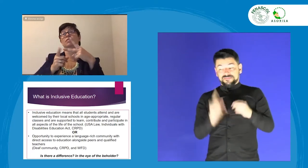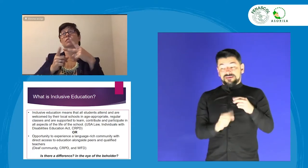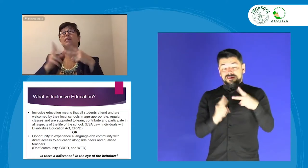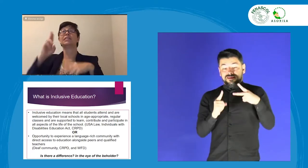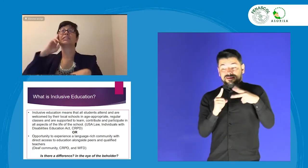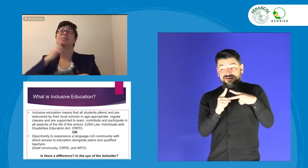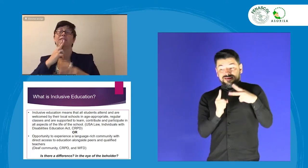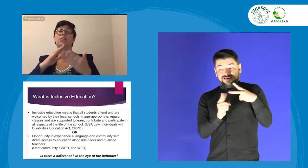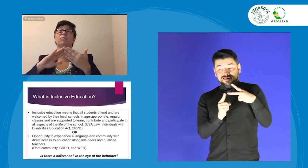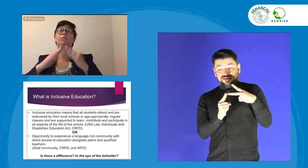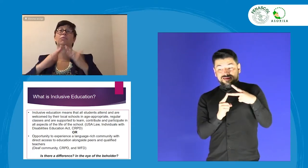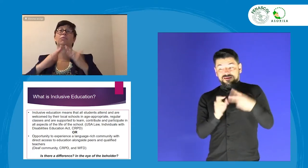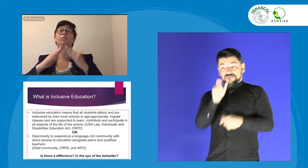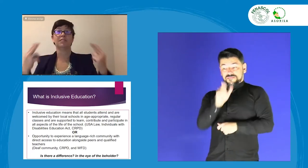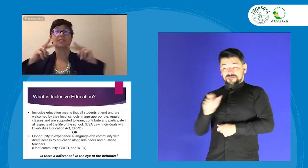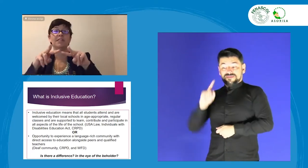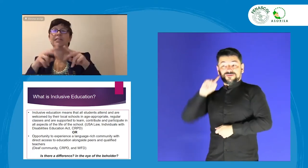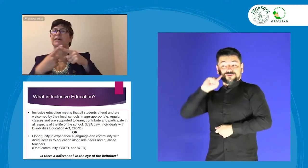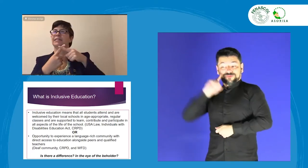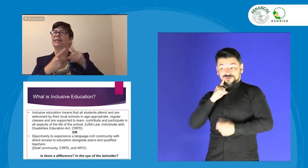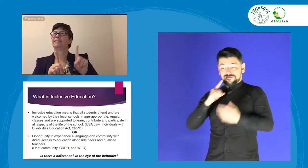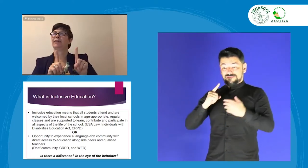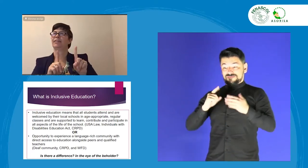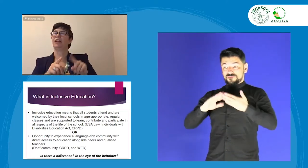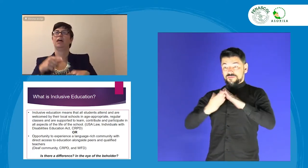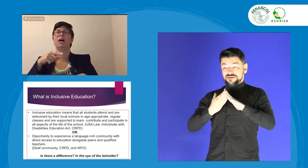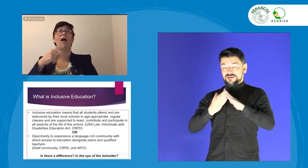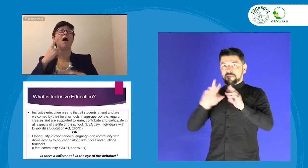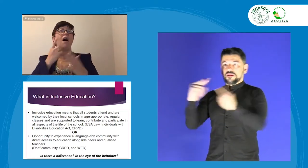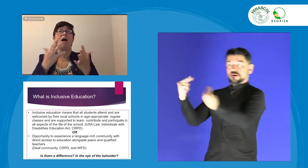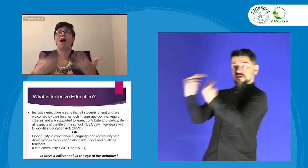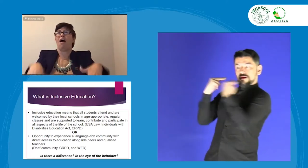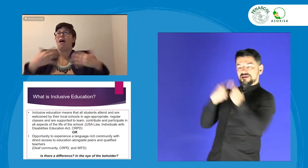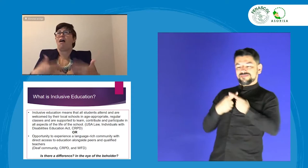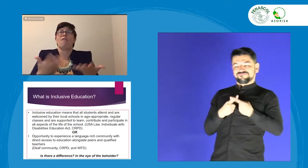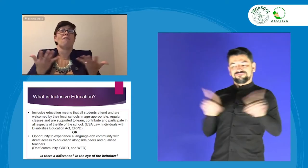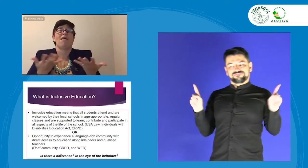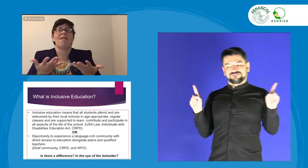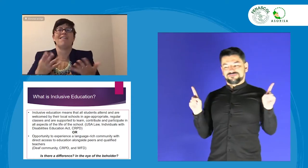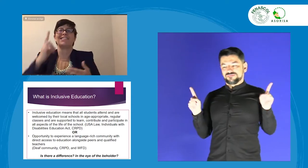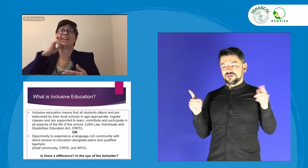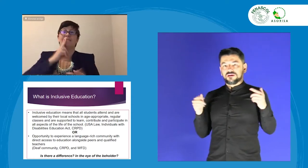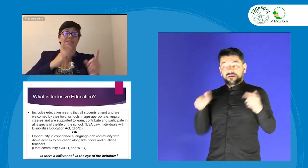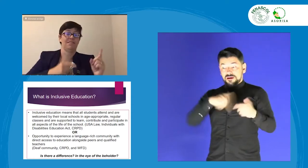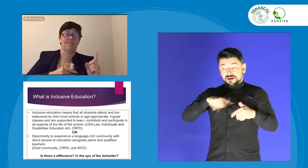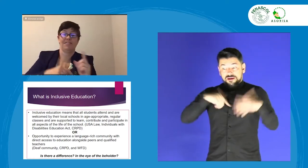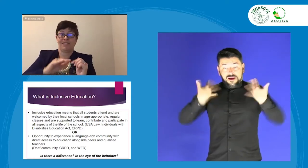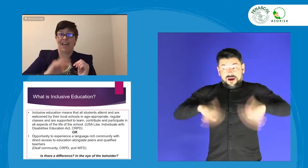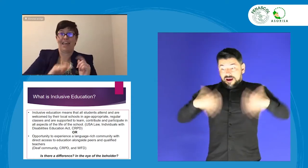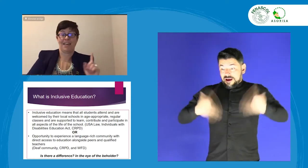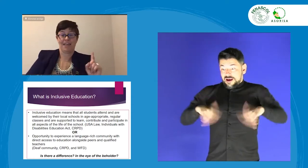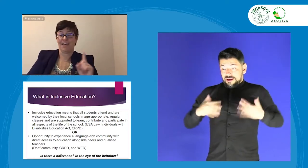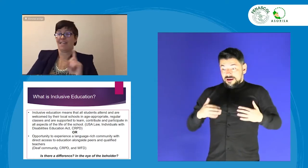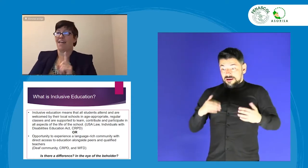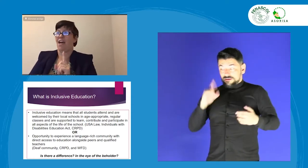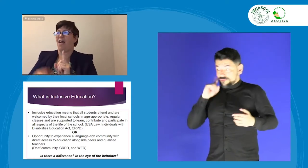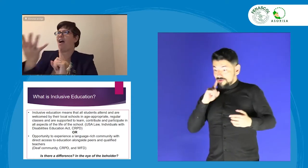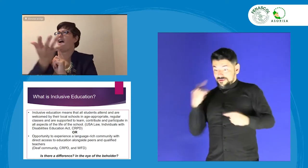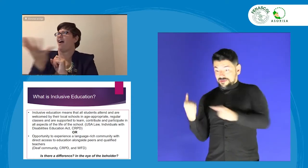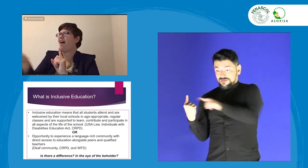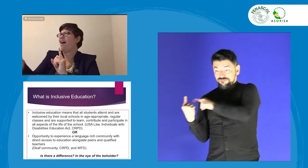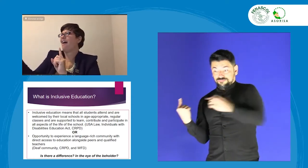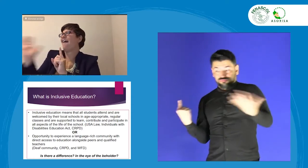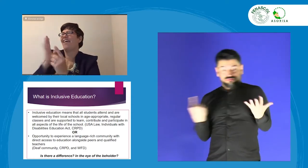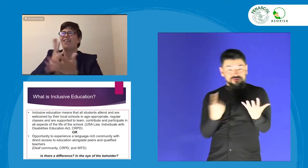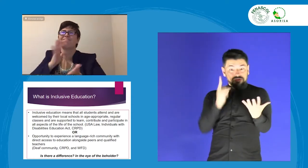Es el primer modelo, ¿no? Y también encontramos el modelo de la comunidad sorda, que es diferente. Cuando encontramos un niño